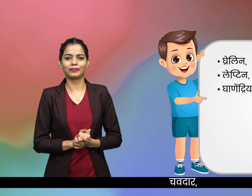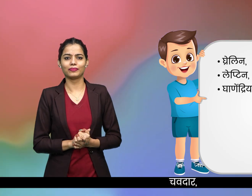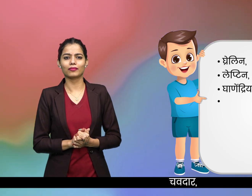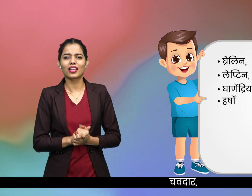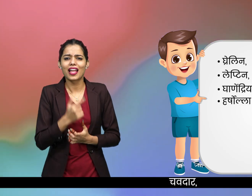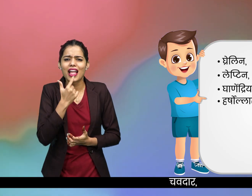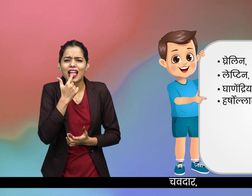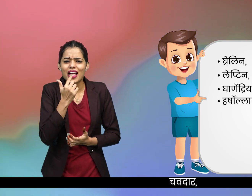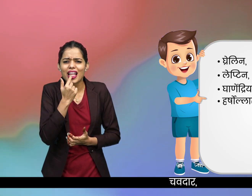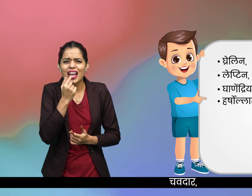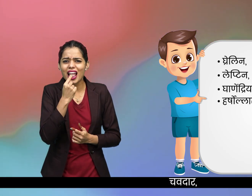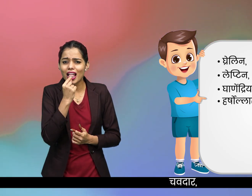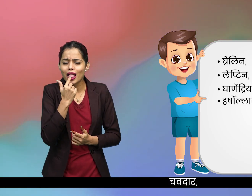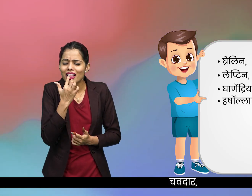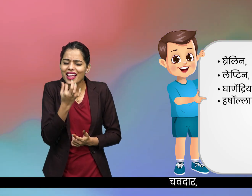चवदार,